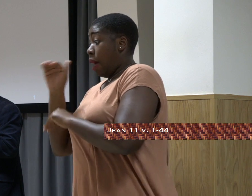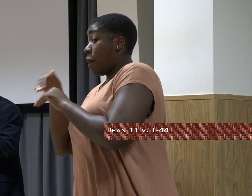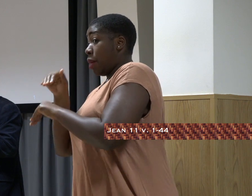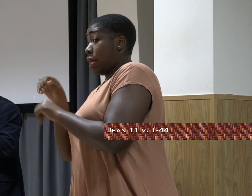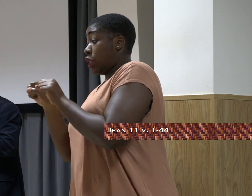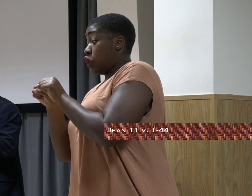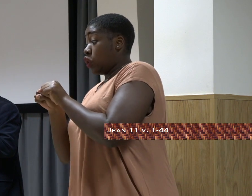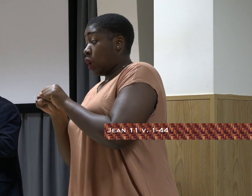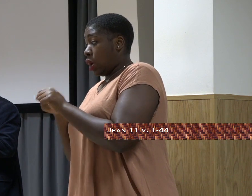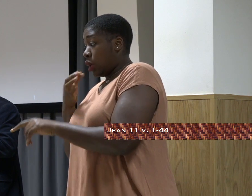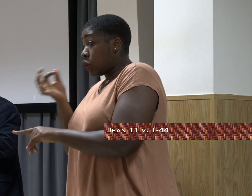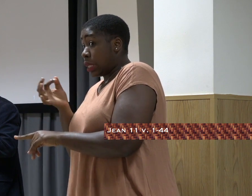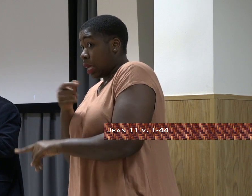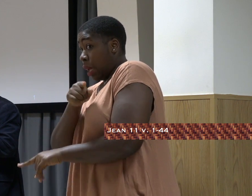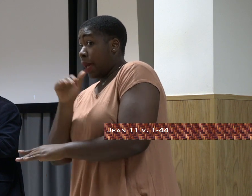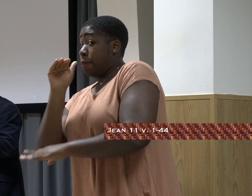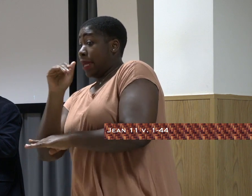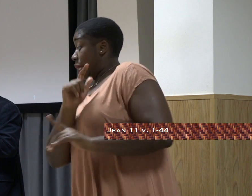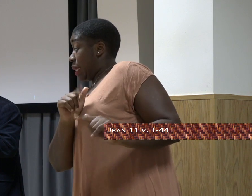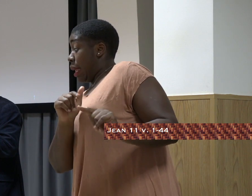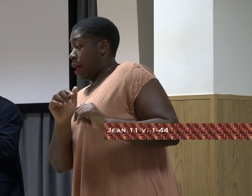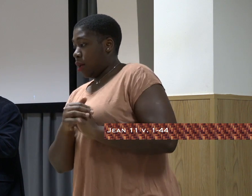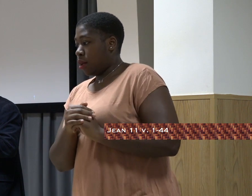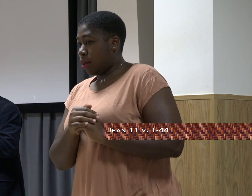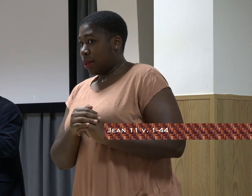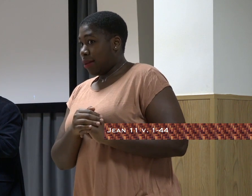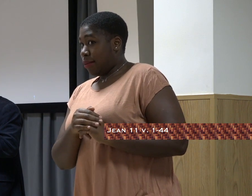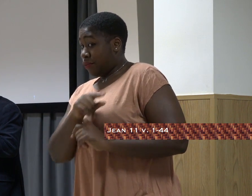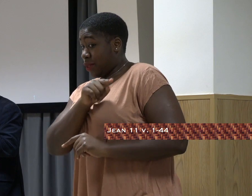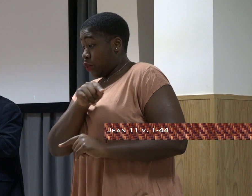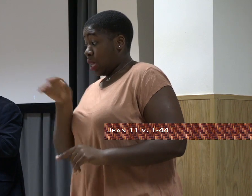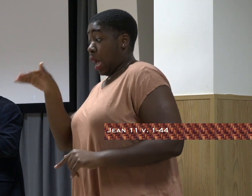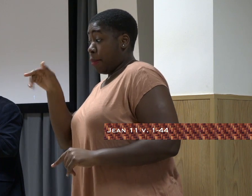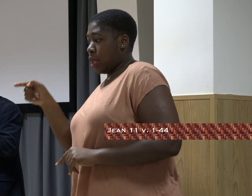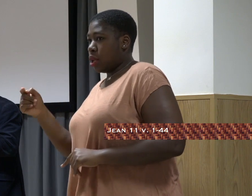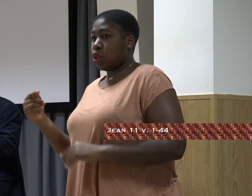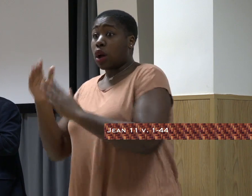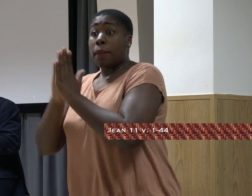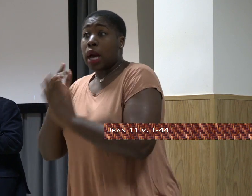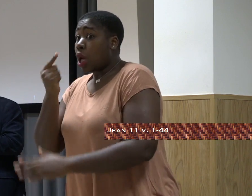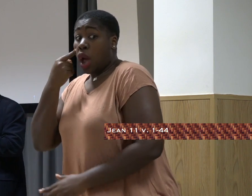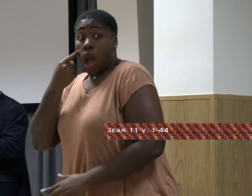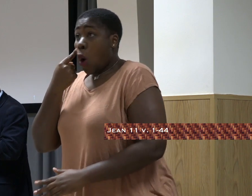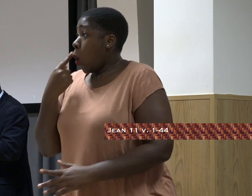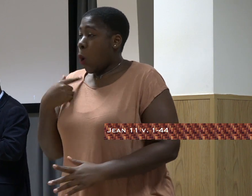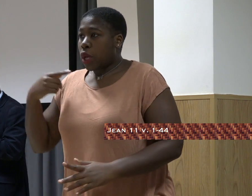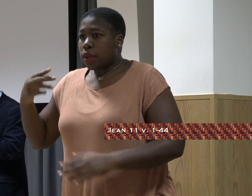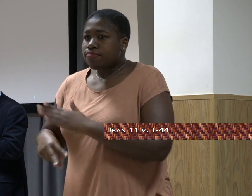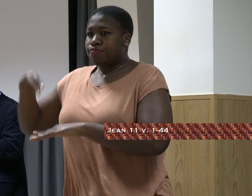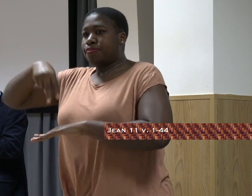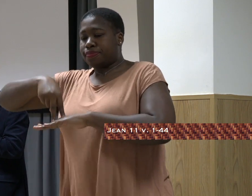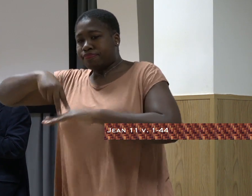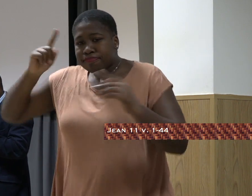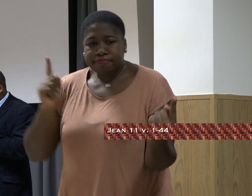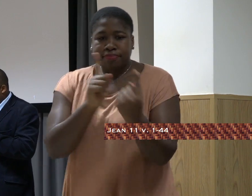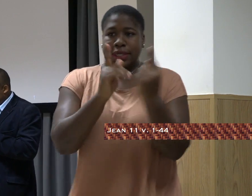dit, le Maître est ici. Il te demande. Dès que Marie eut entendu, elle se leva promptement et